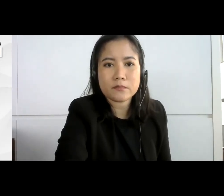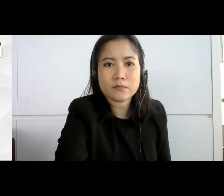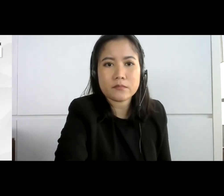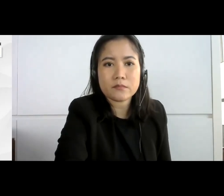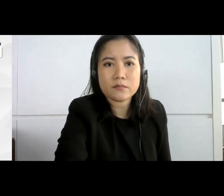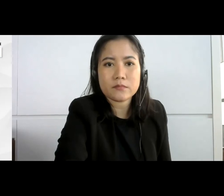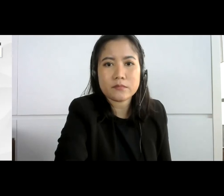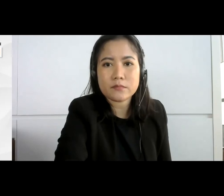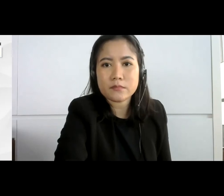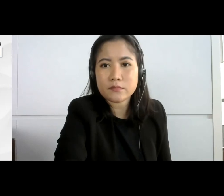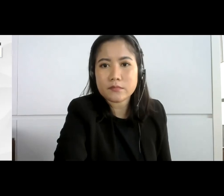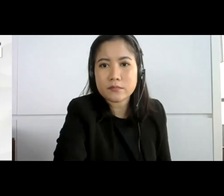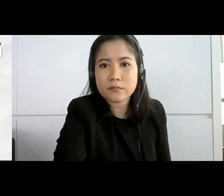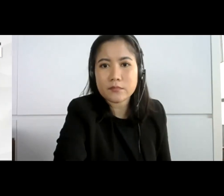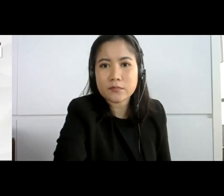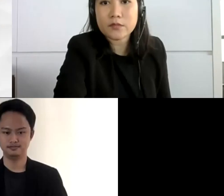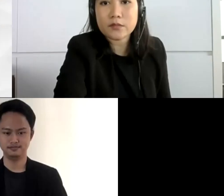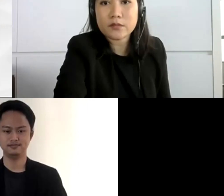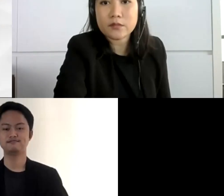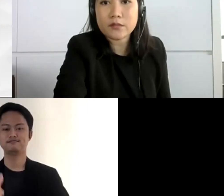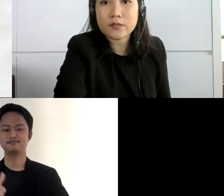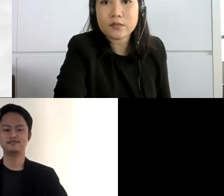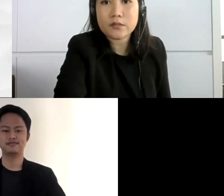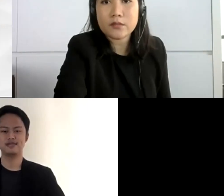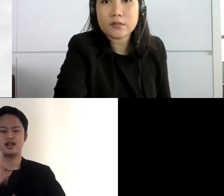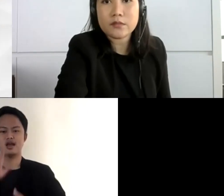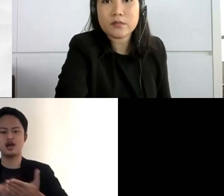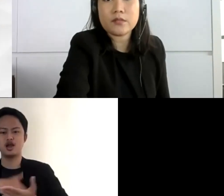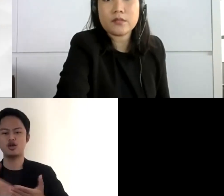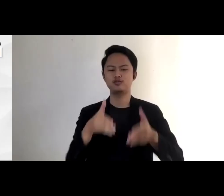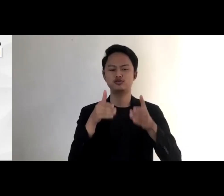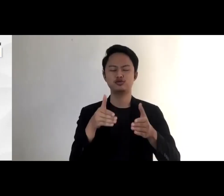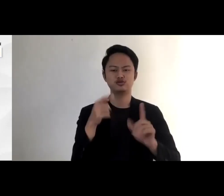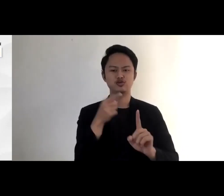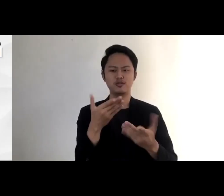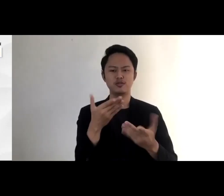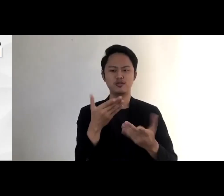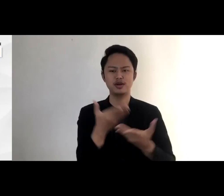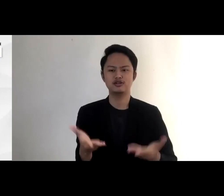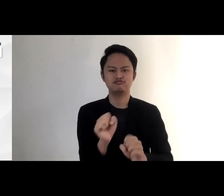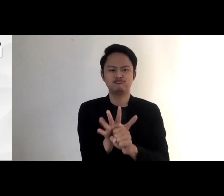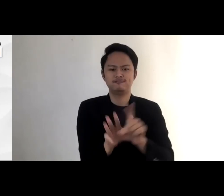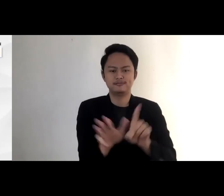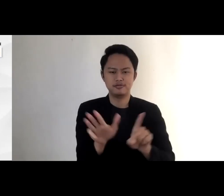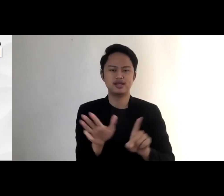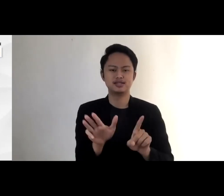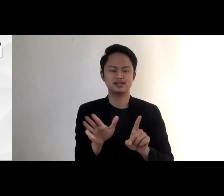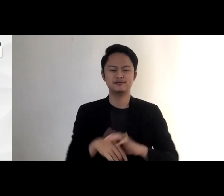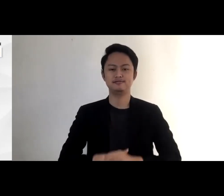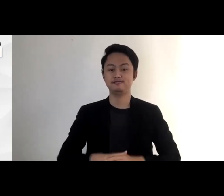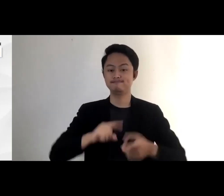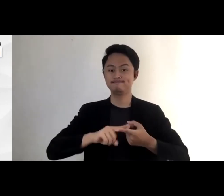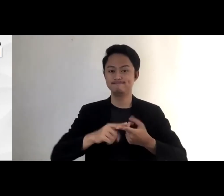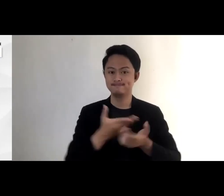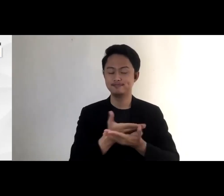yang disederhanakan, kurikulum khusus yang dapat digunakan untuk masa pandemi COVID-19. Kawan-kawan